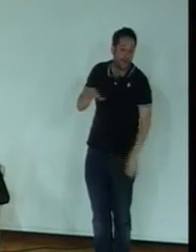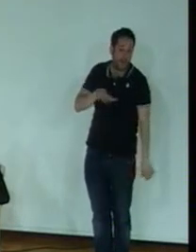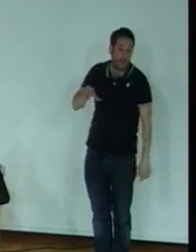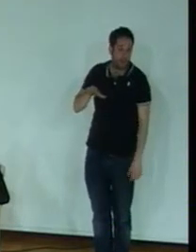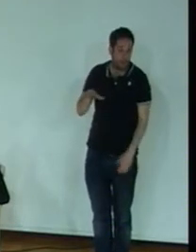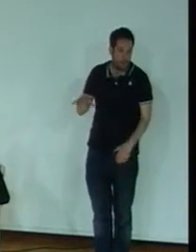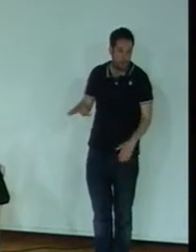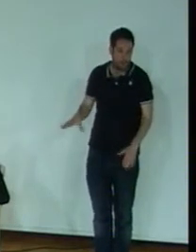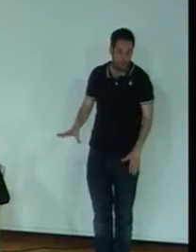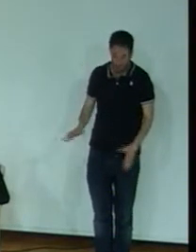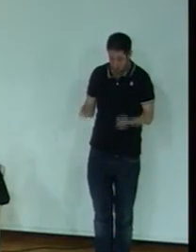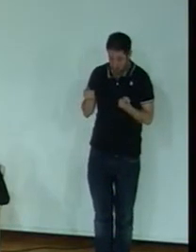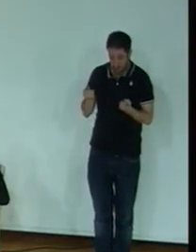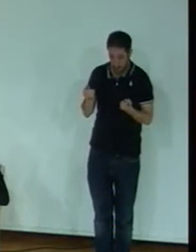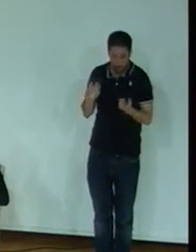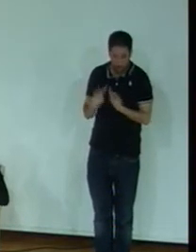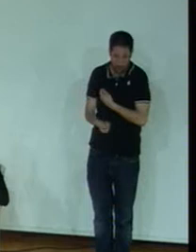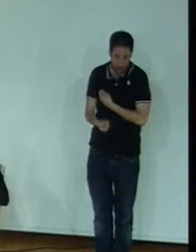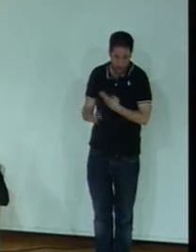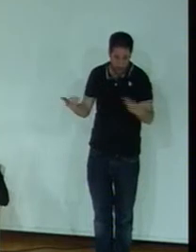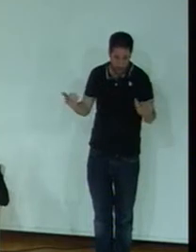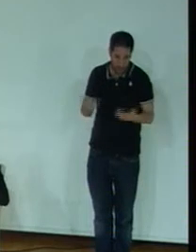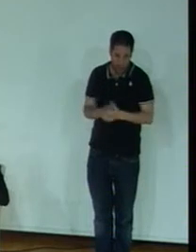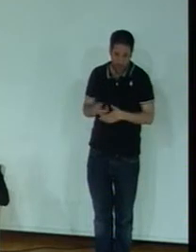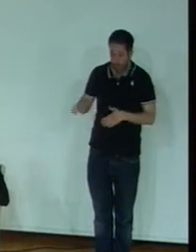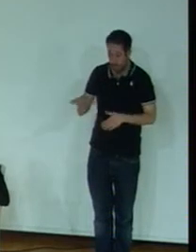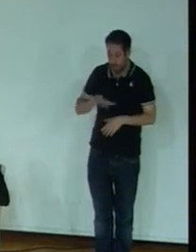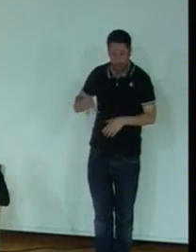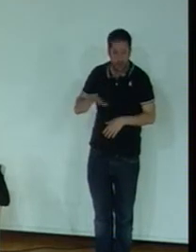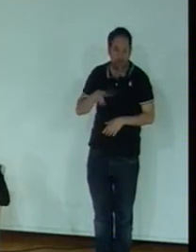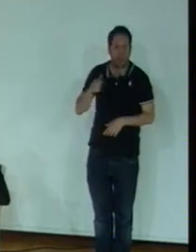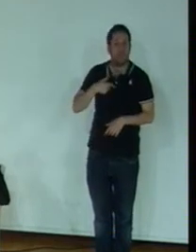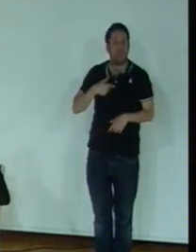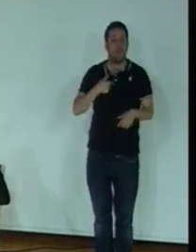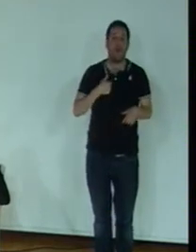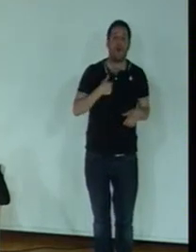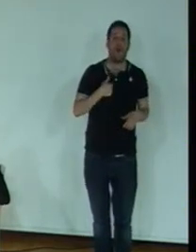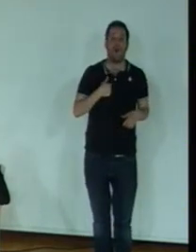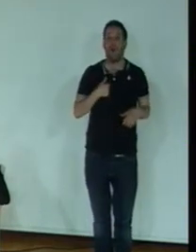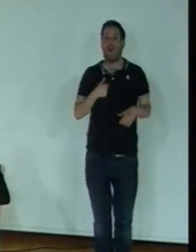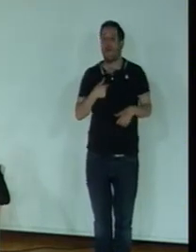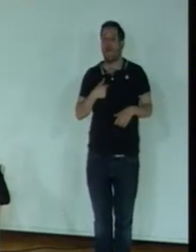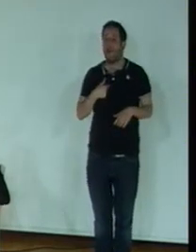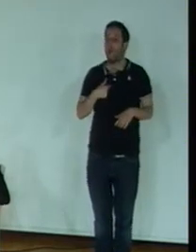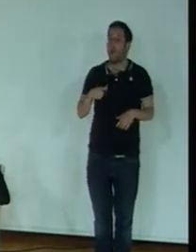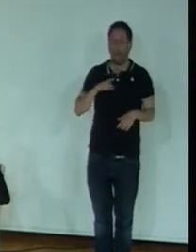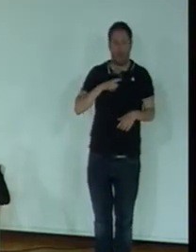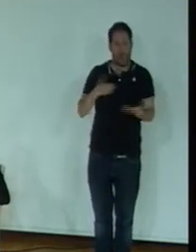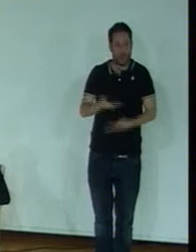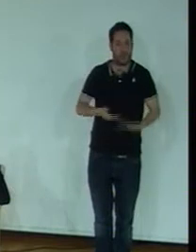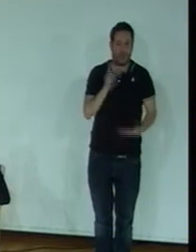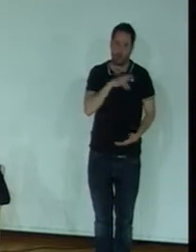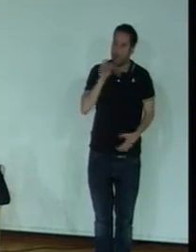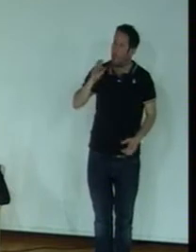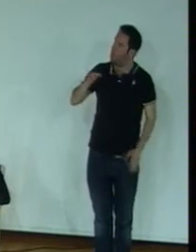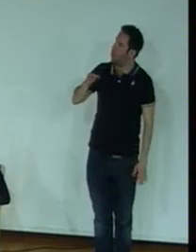être capables d'avoir la clairvoyance qu'il faut pour ça. Surtout quand on voit qu'il y en a qui disent « je suis contre la loi état d'urgence » et qui quand